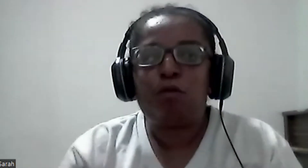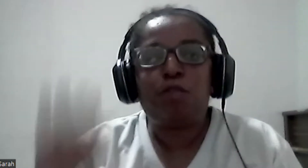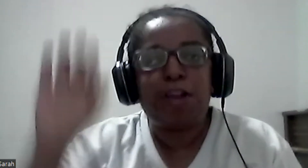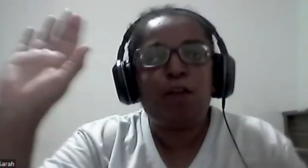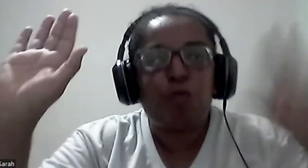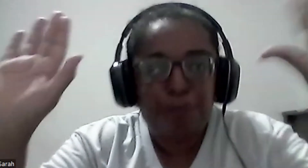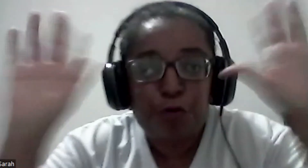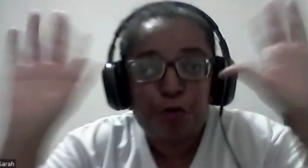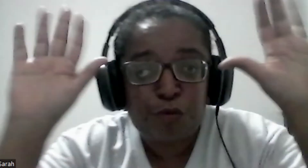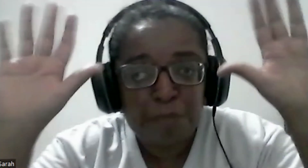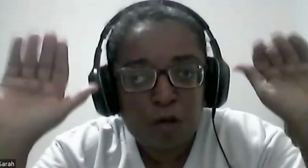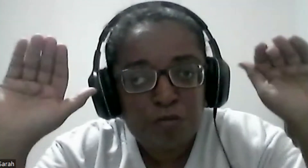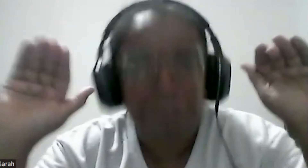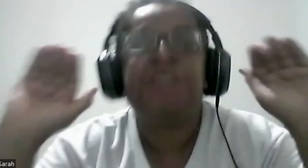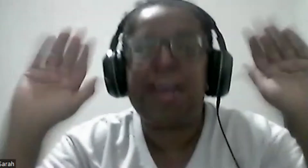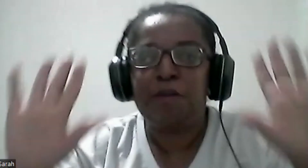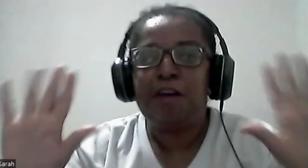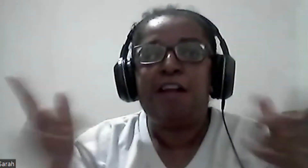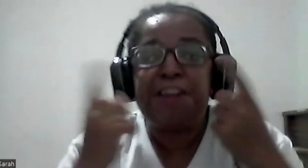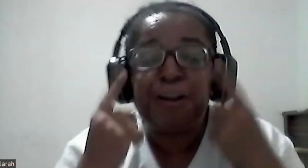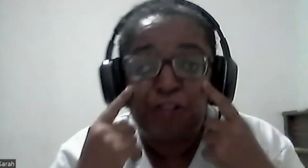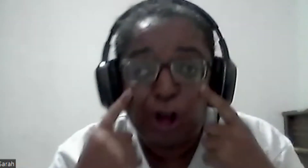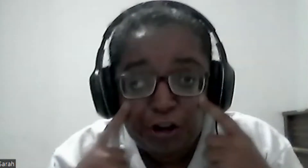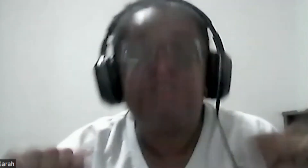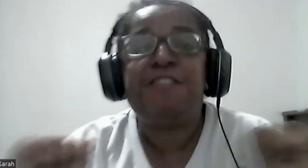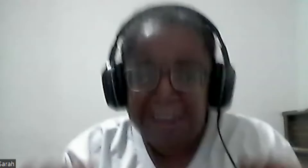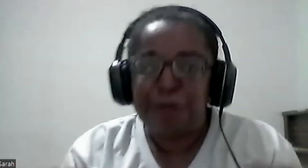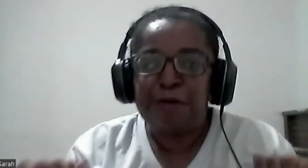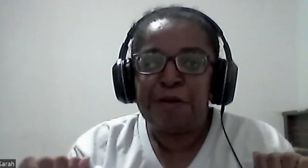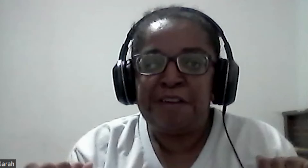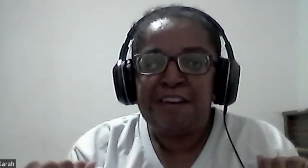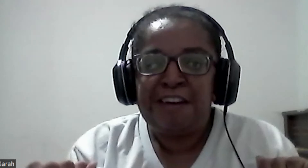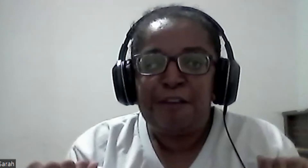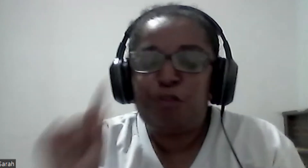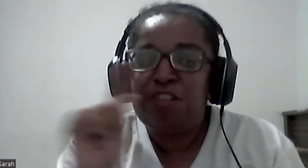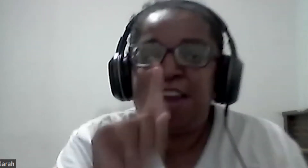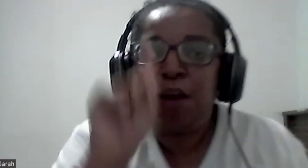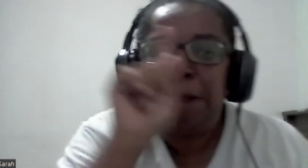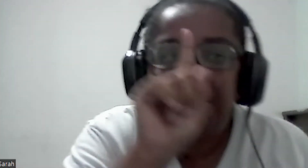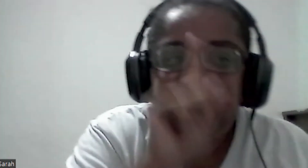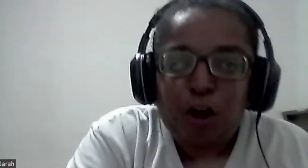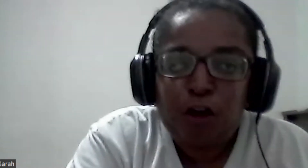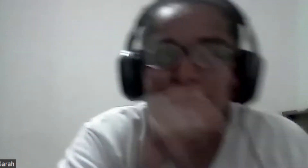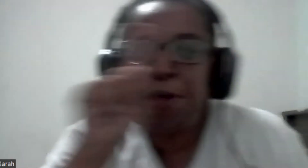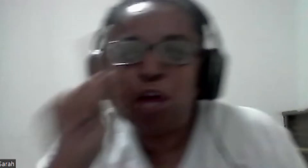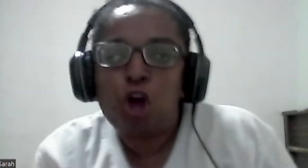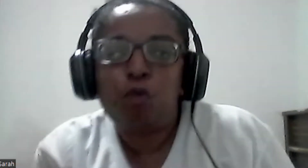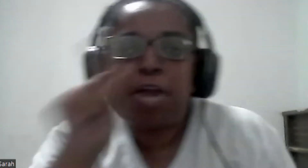Você tem duas mãos, tem dois olhos. Você não é melhor nem pior do que